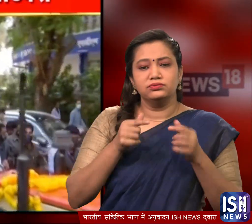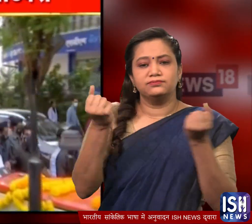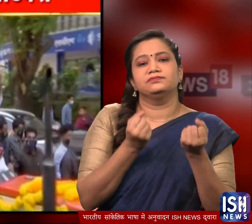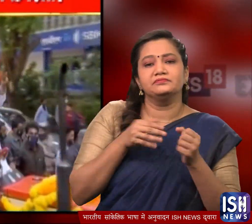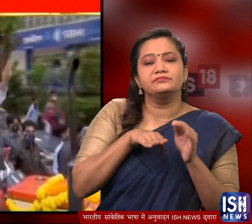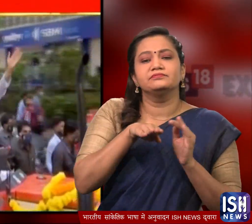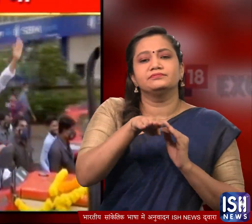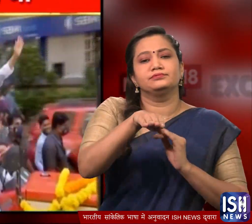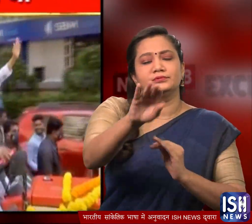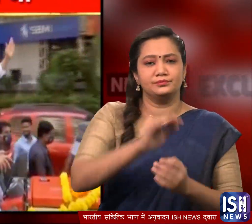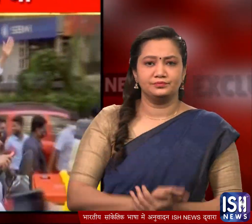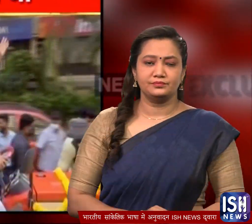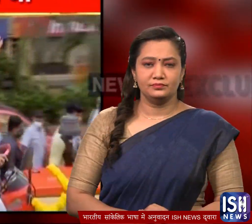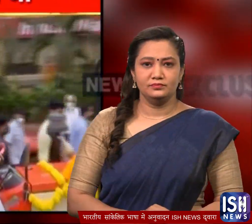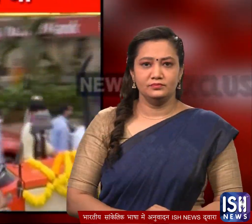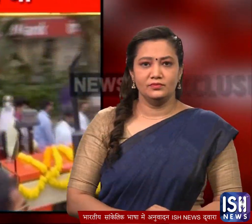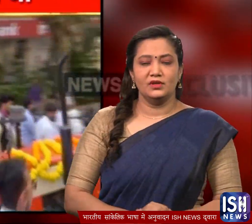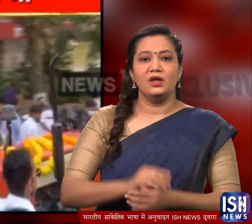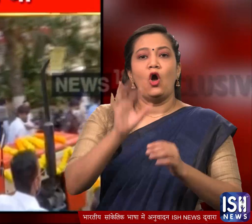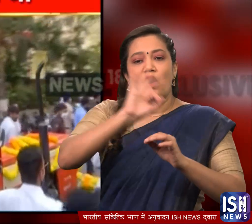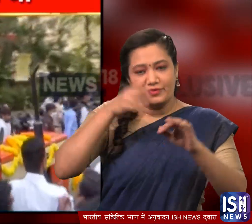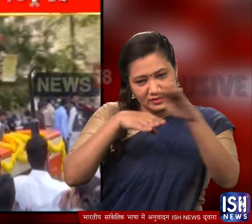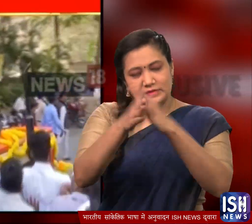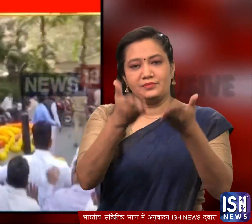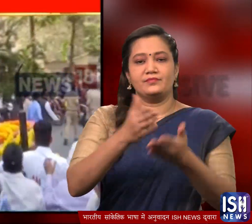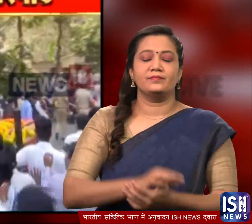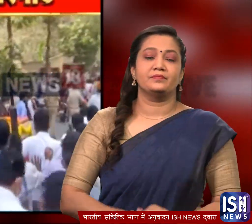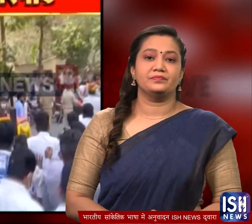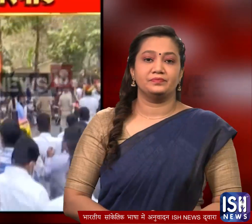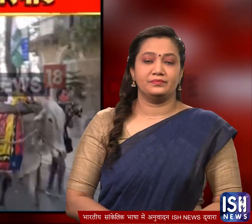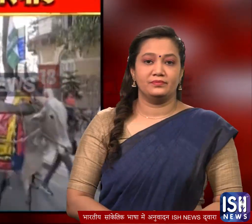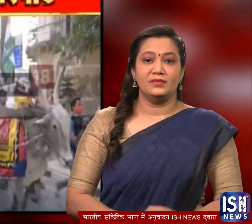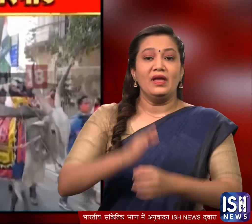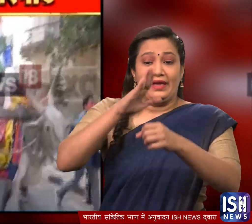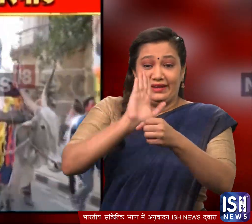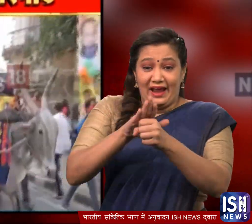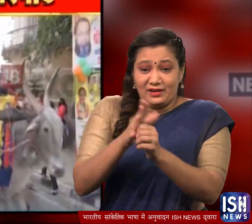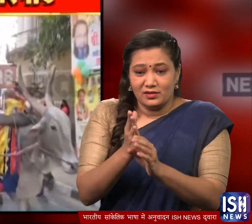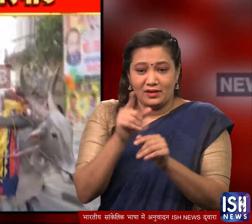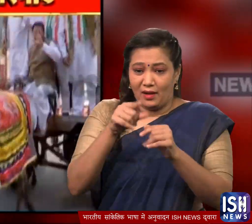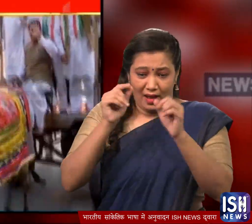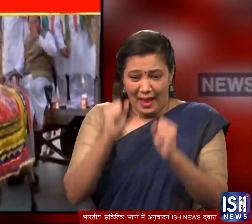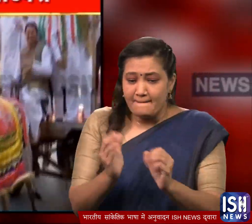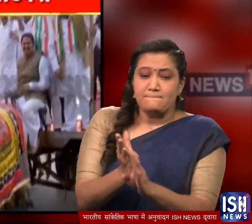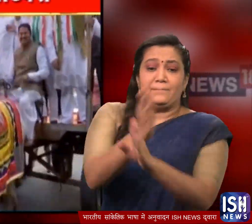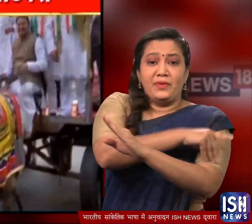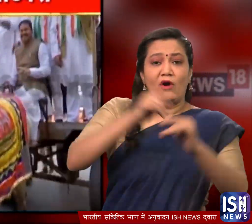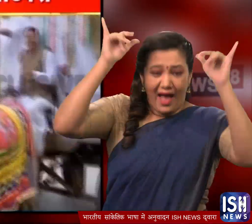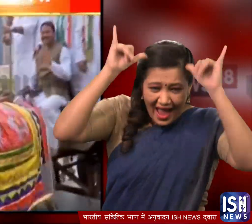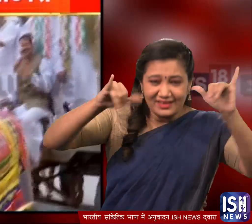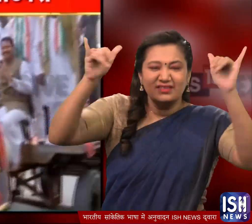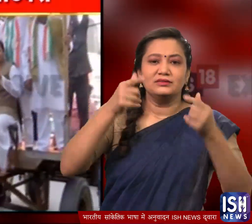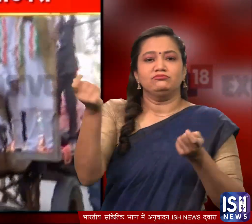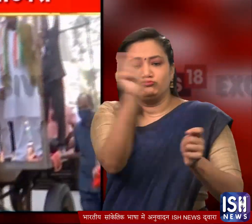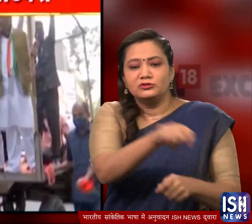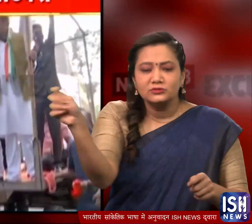सवार होकर के अपने कार्यभार ग्रहण करने के लिए जा रही है। ट्रैक्टर से पहले वो बैलगाड़ी पर भी सवार हुए। कुछ दूर तक बैलगाड़ी